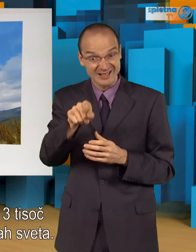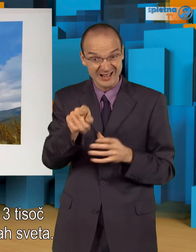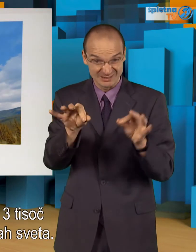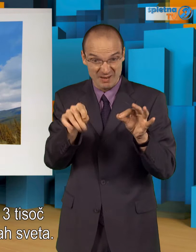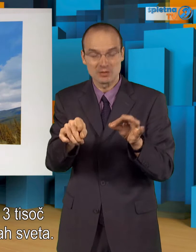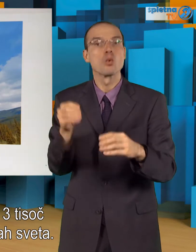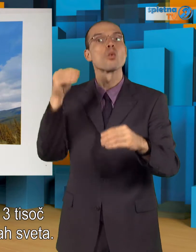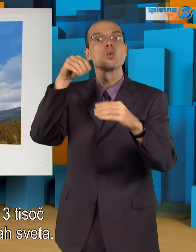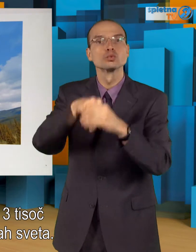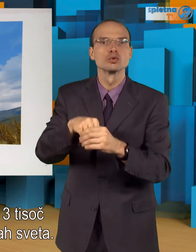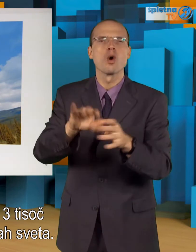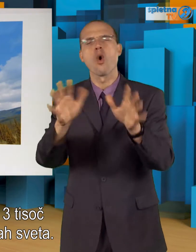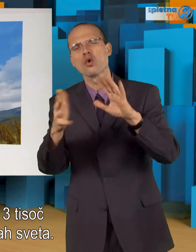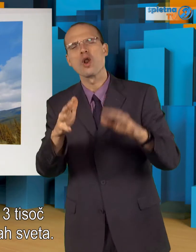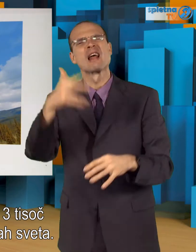Ta vključuje okoli 3000 mest v